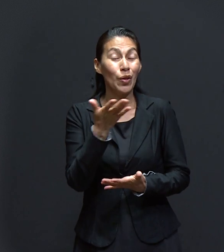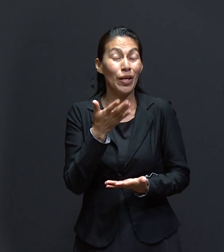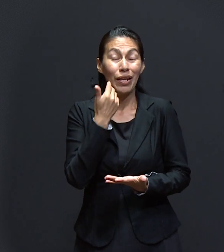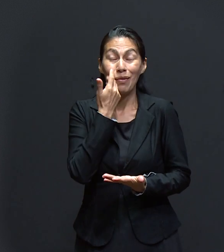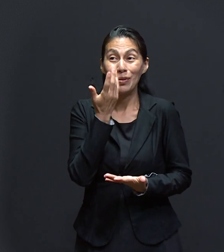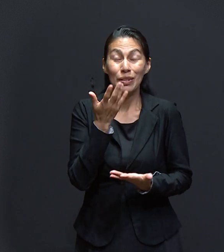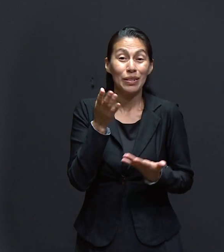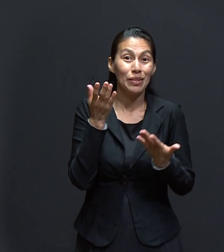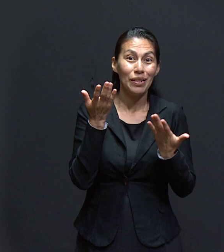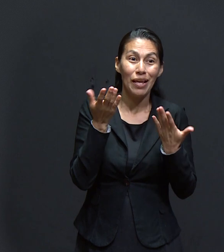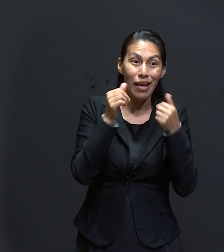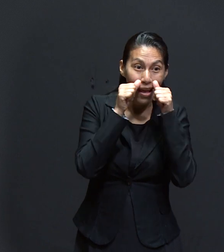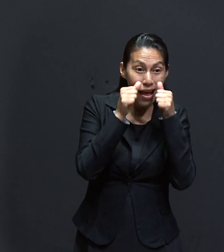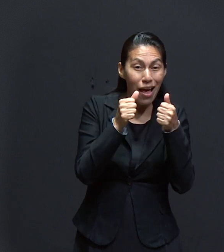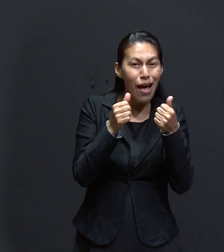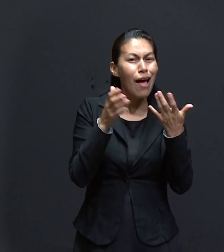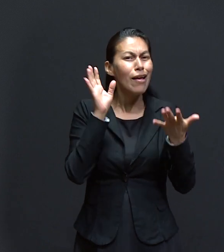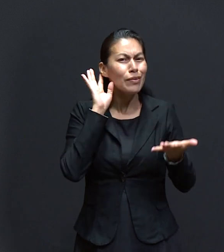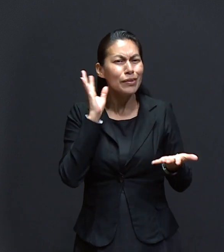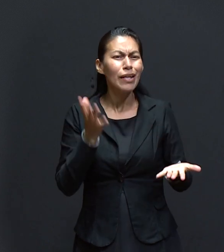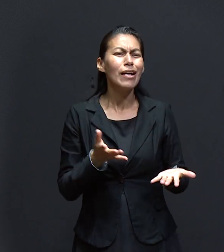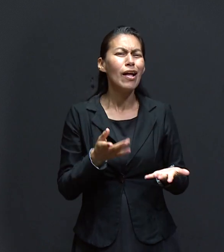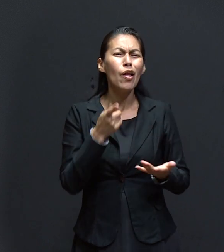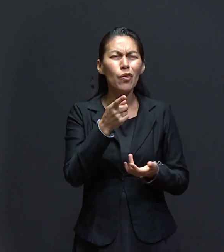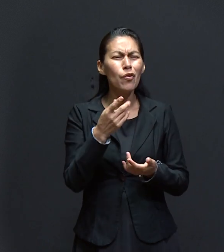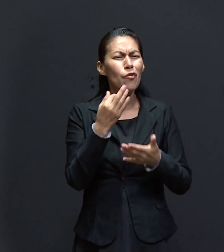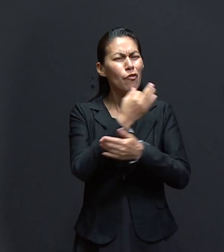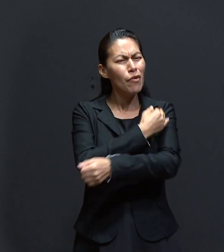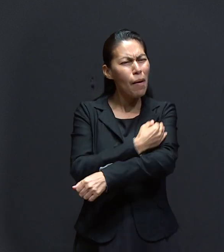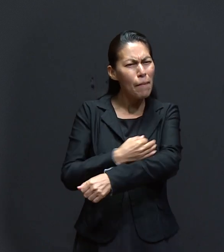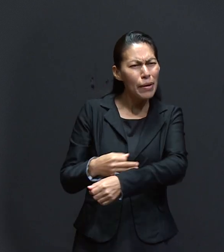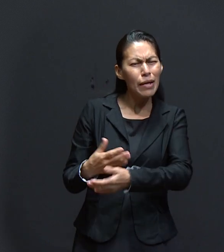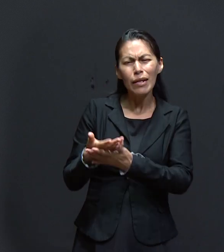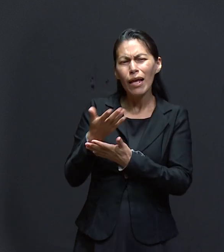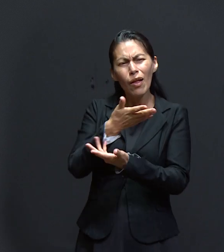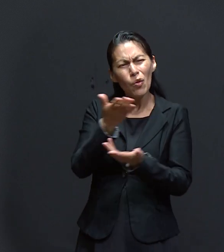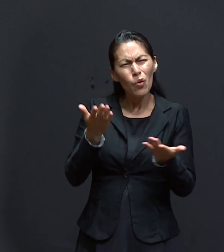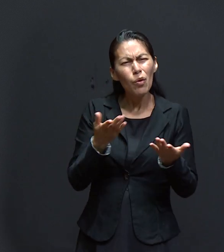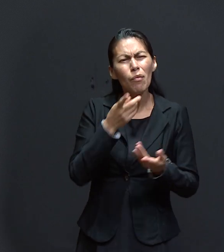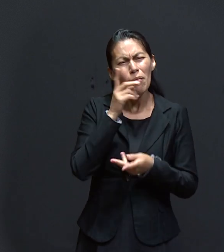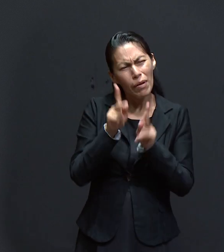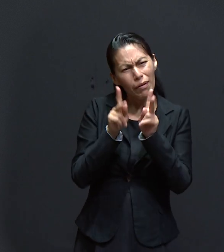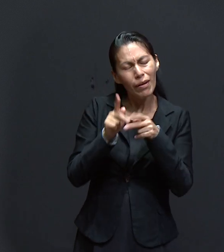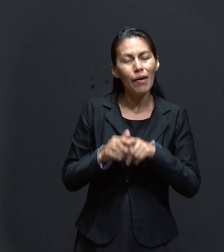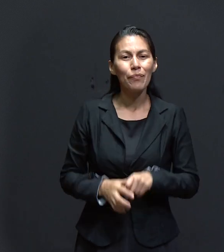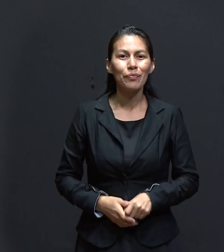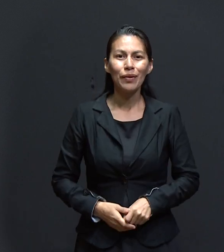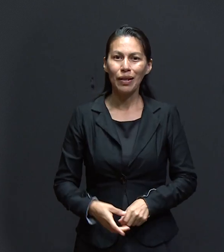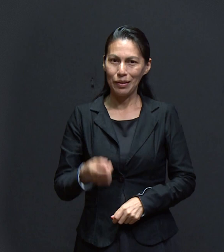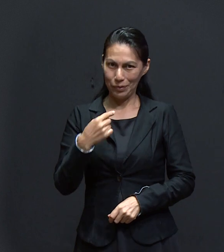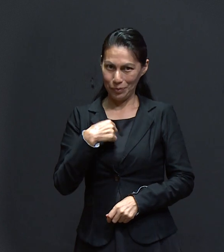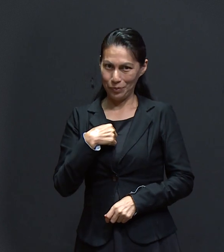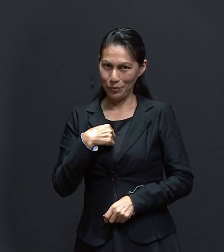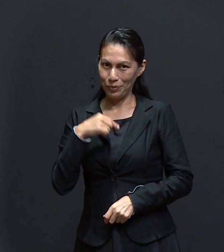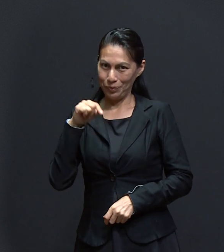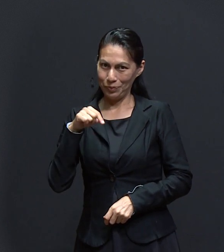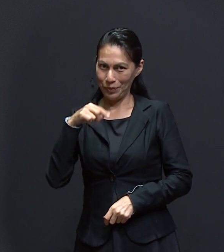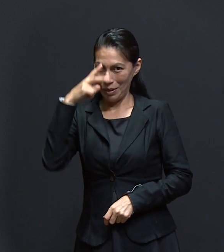estamos ansiosos de escucharte pero queremos conocer tu trasfondo familiar nacional